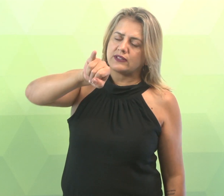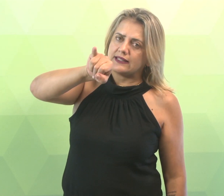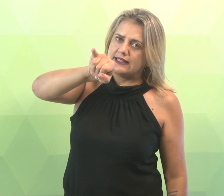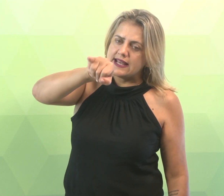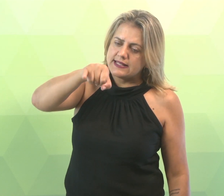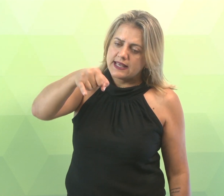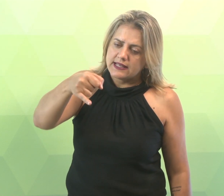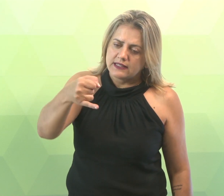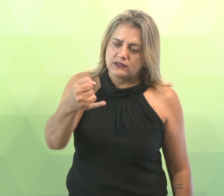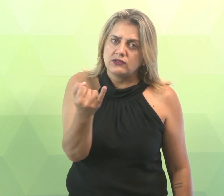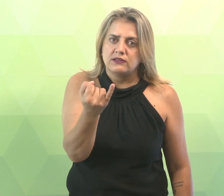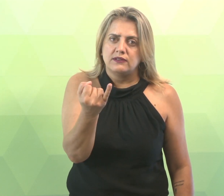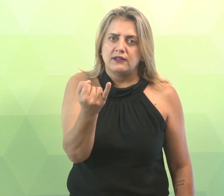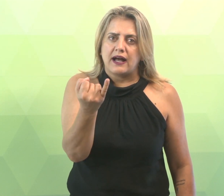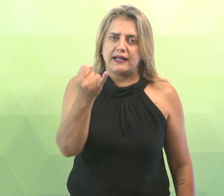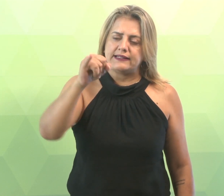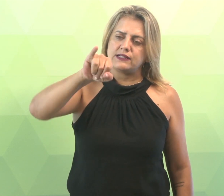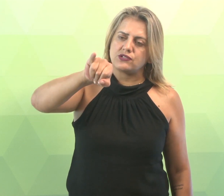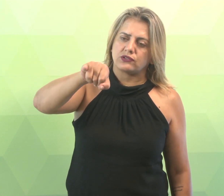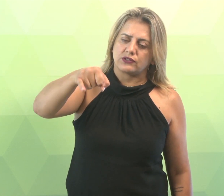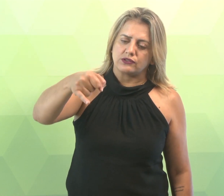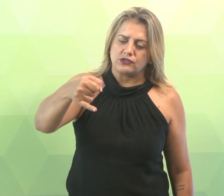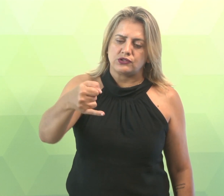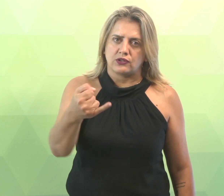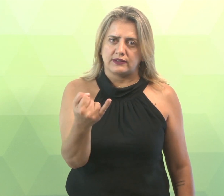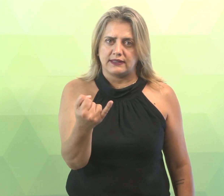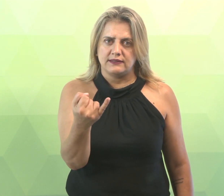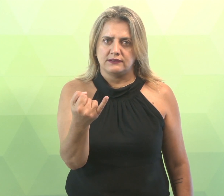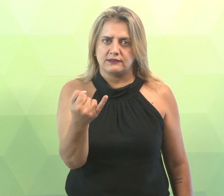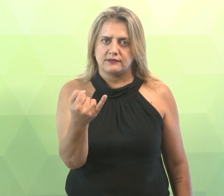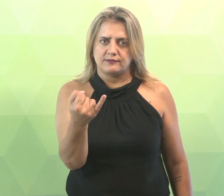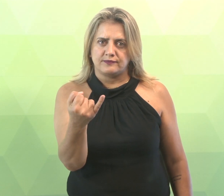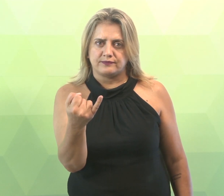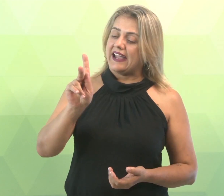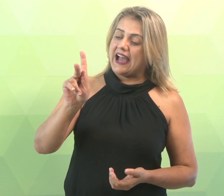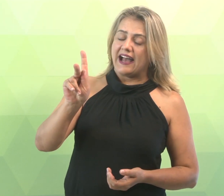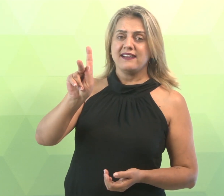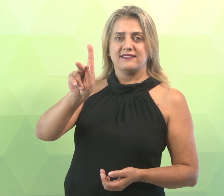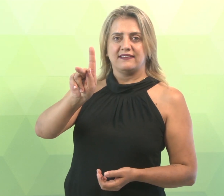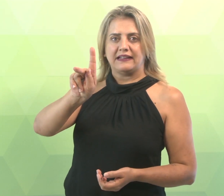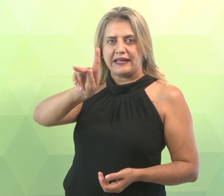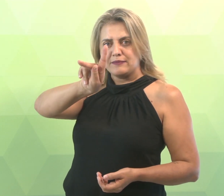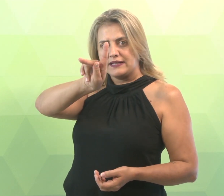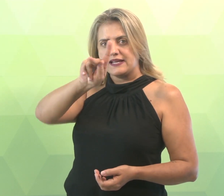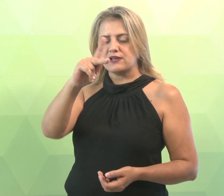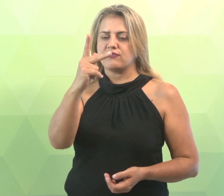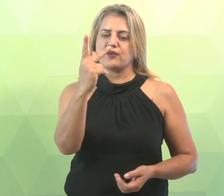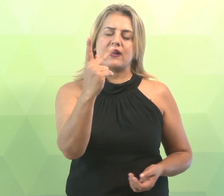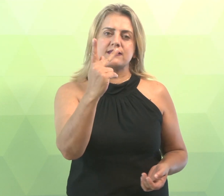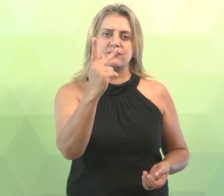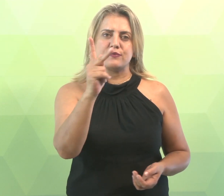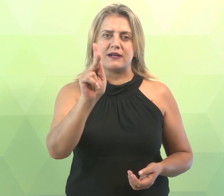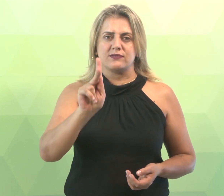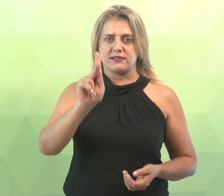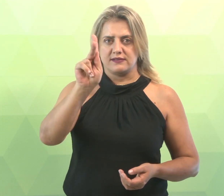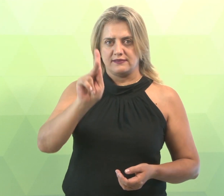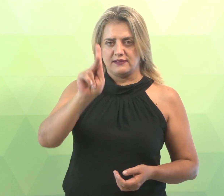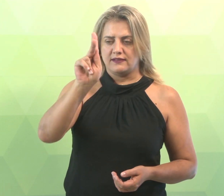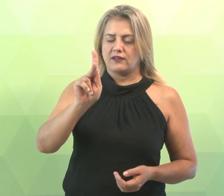estar desenhando a letra J. J, K. Lembra dessa configuração de mãos?